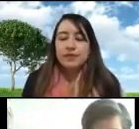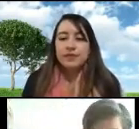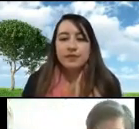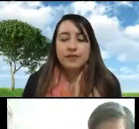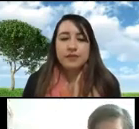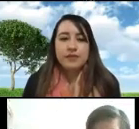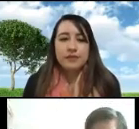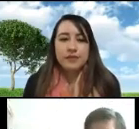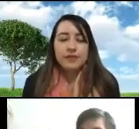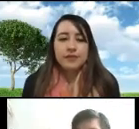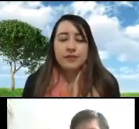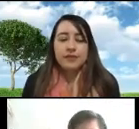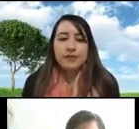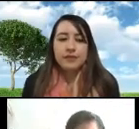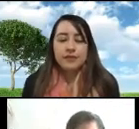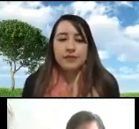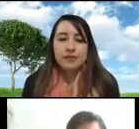que cubre el